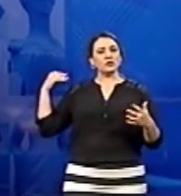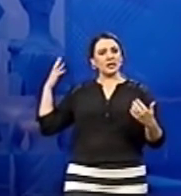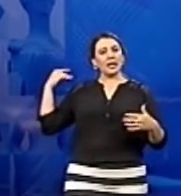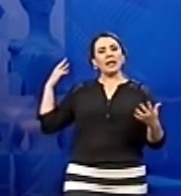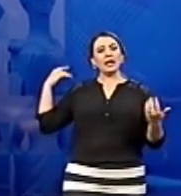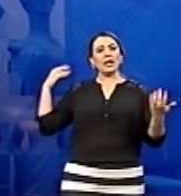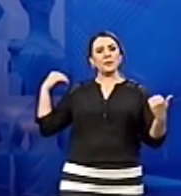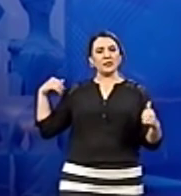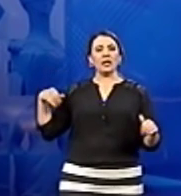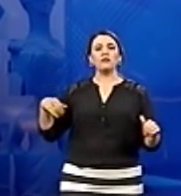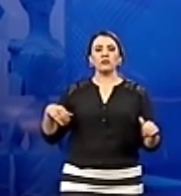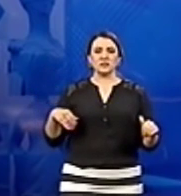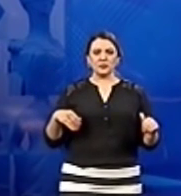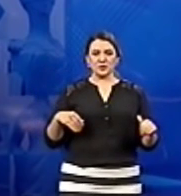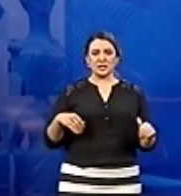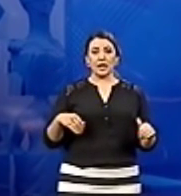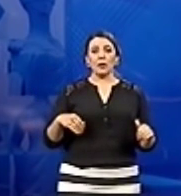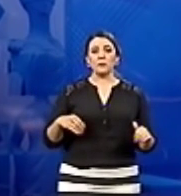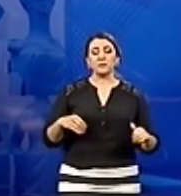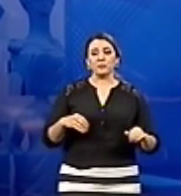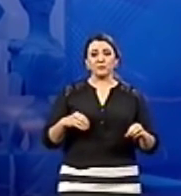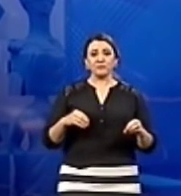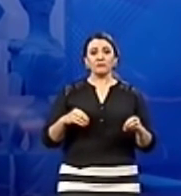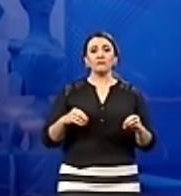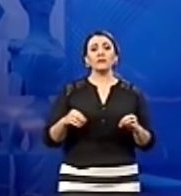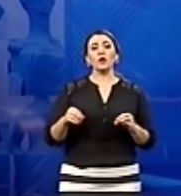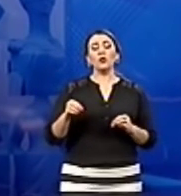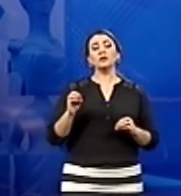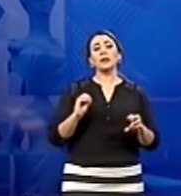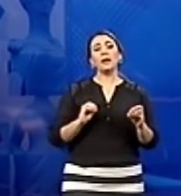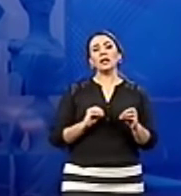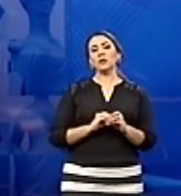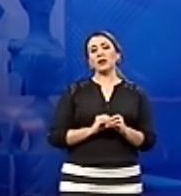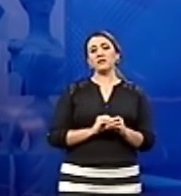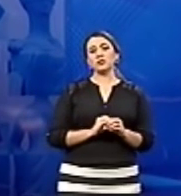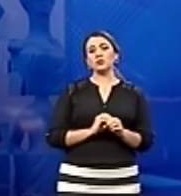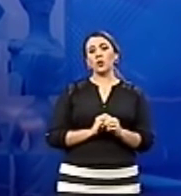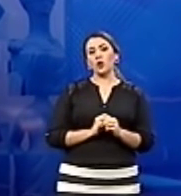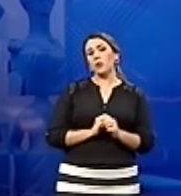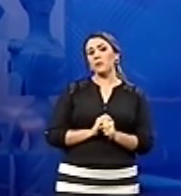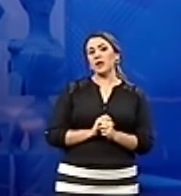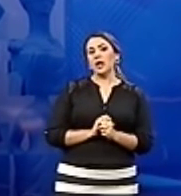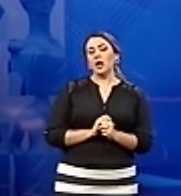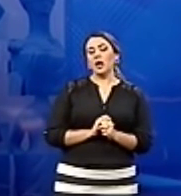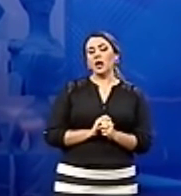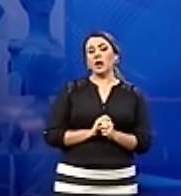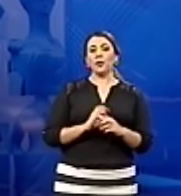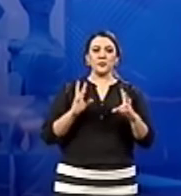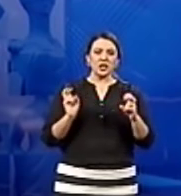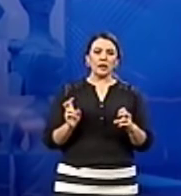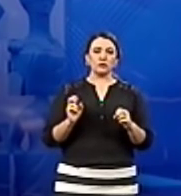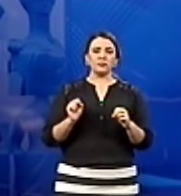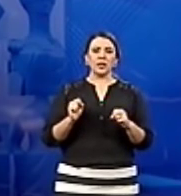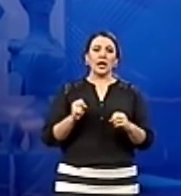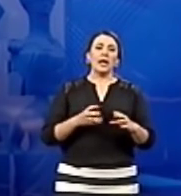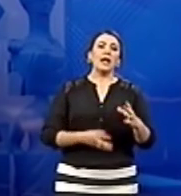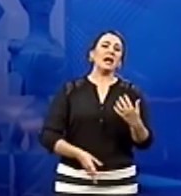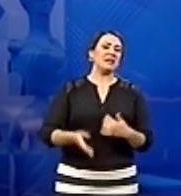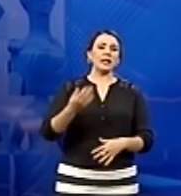volta lá na época da Revolução Industrial, o trabalhador era visto como objeto. Aquele